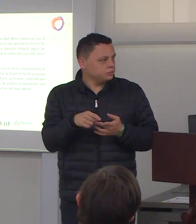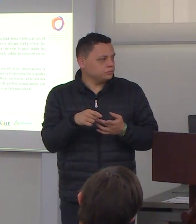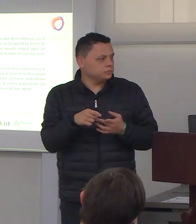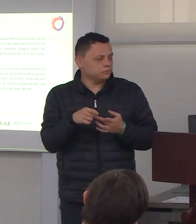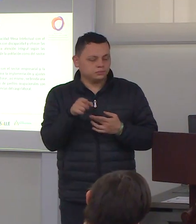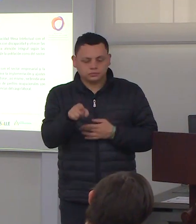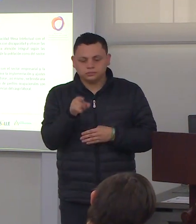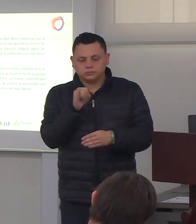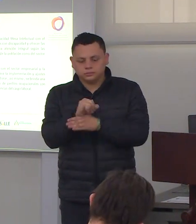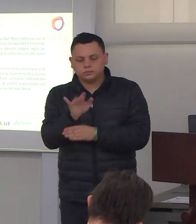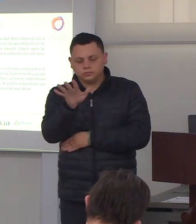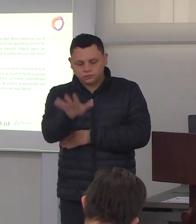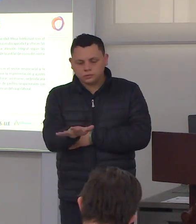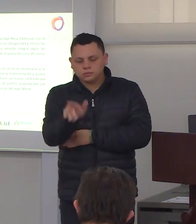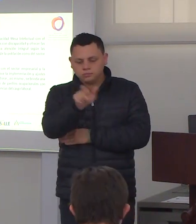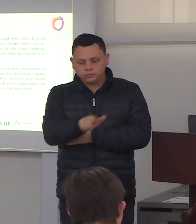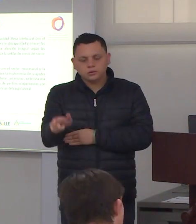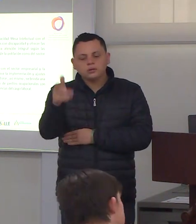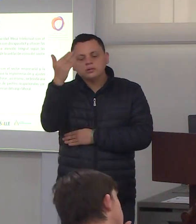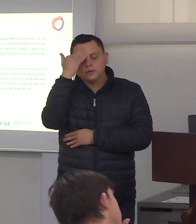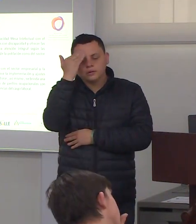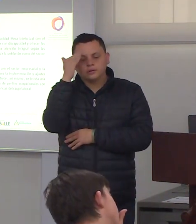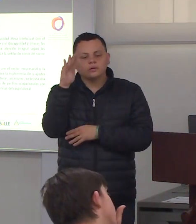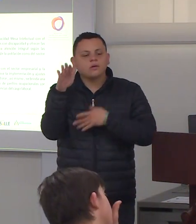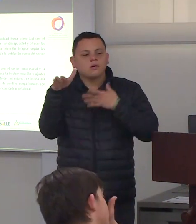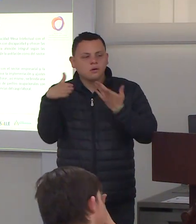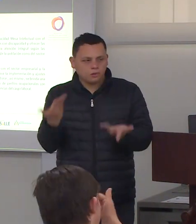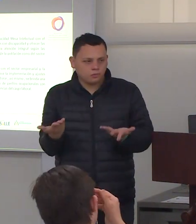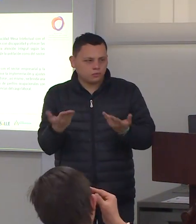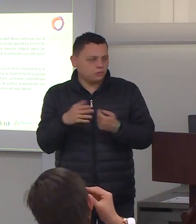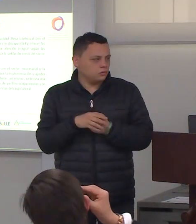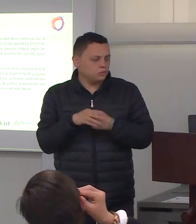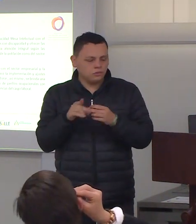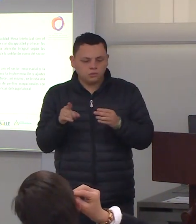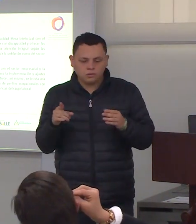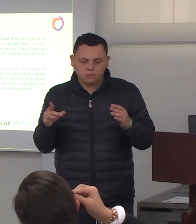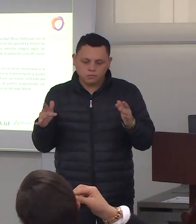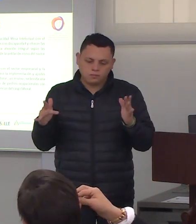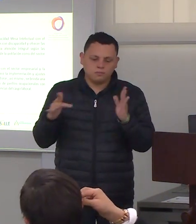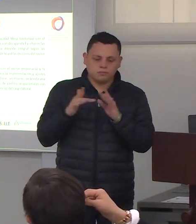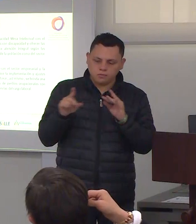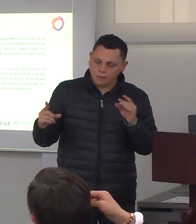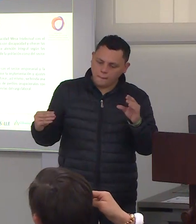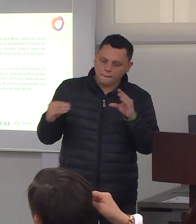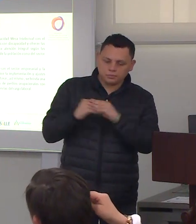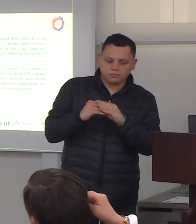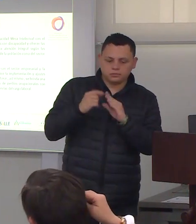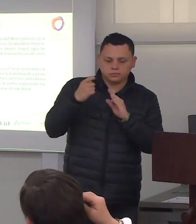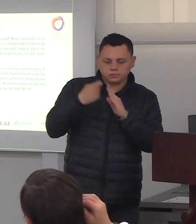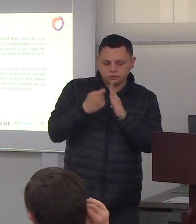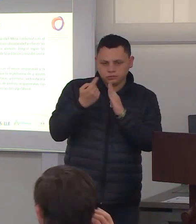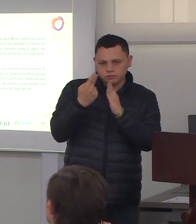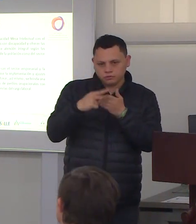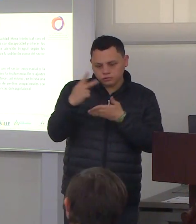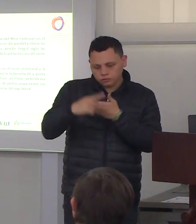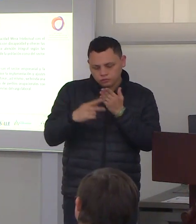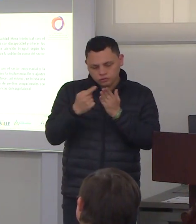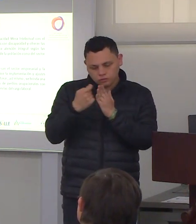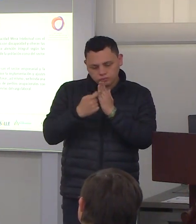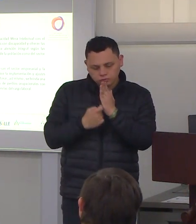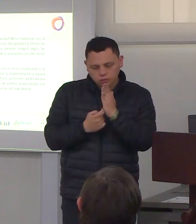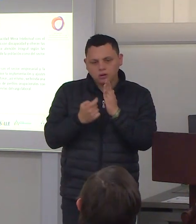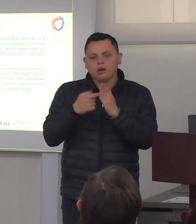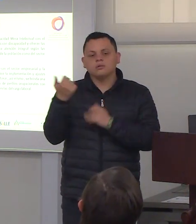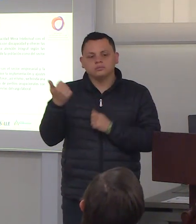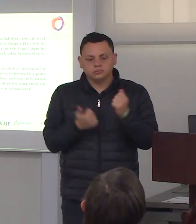entidades tienen las personas y saben cómo hacer el ajuste a los programas de formación. Entonces, en la misma mesa